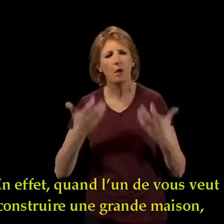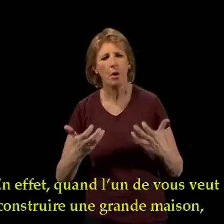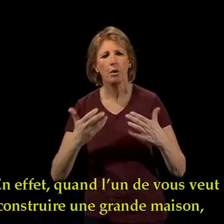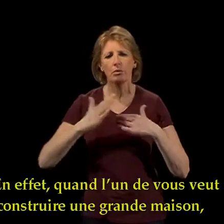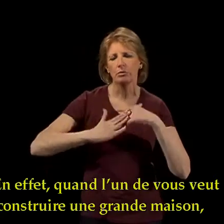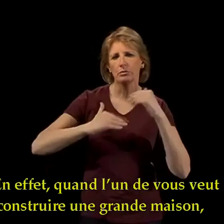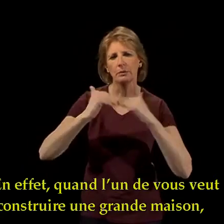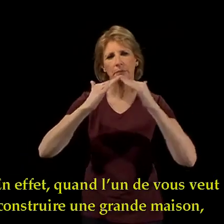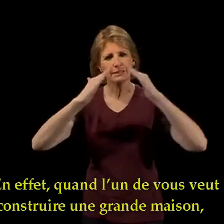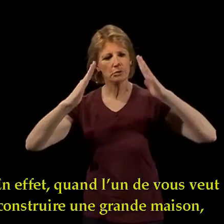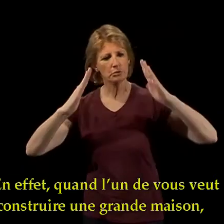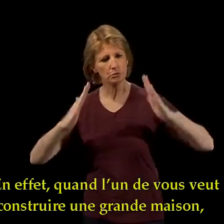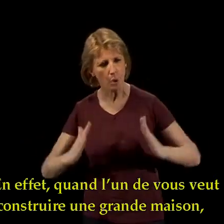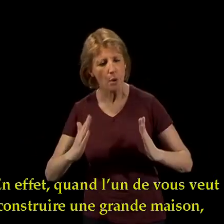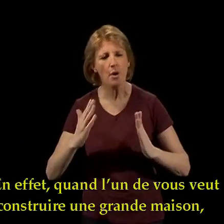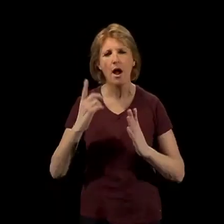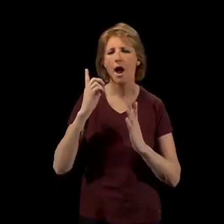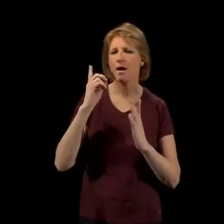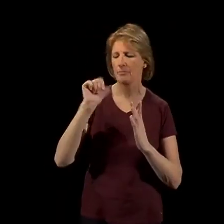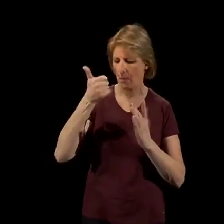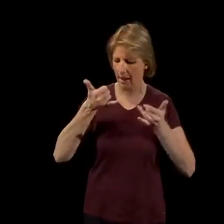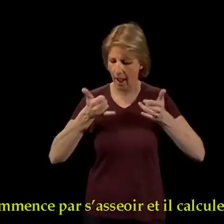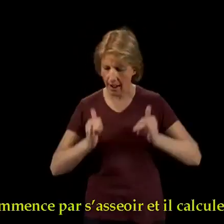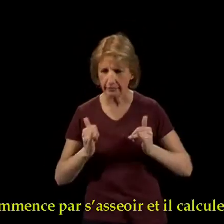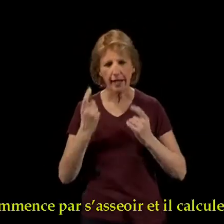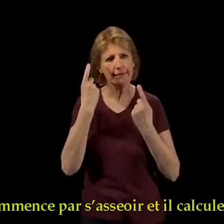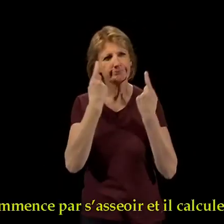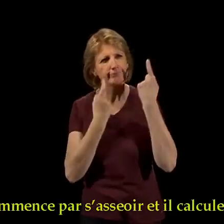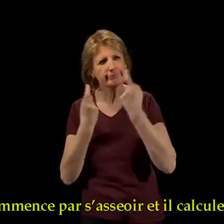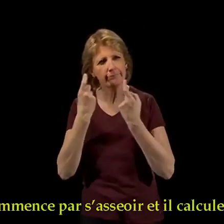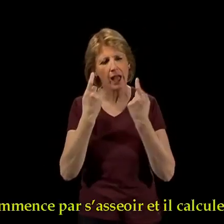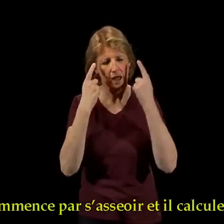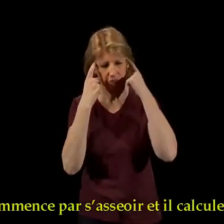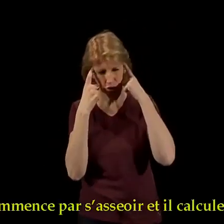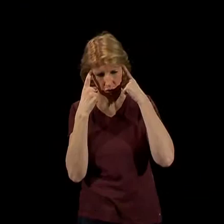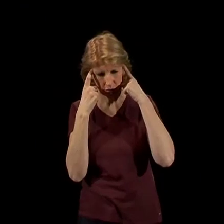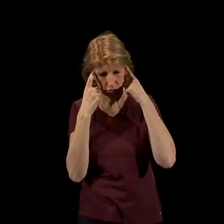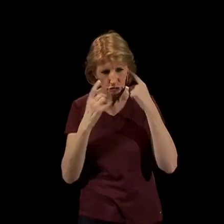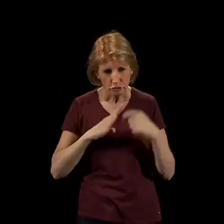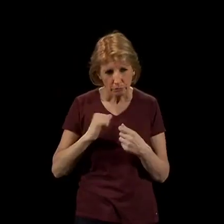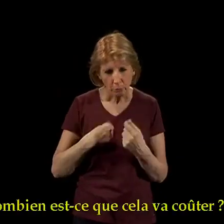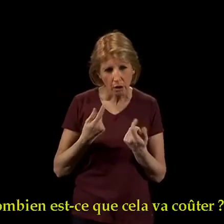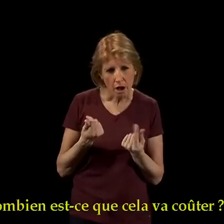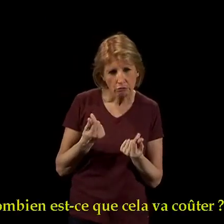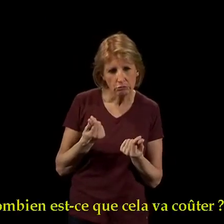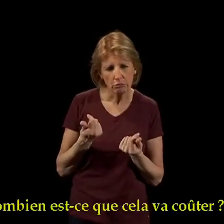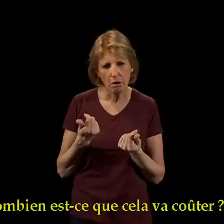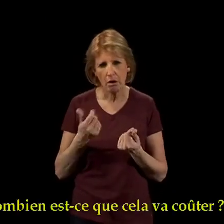En effet, quand l'un de vous veut construire une grande maison, il commence par s'asseoir et il calcule, « Combien est-ce que cela va